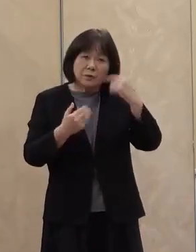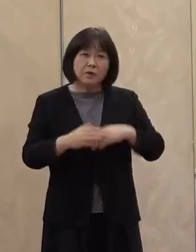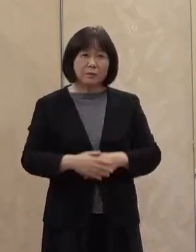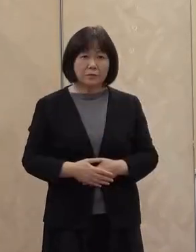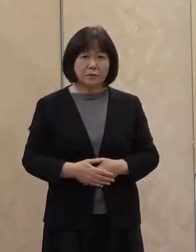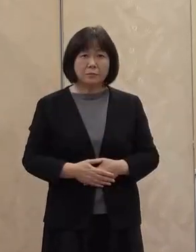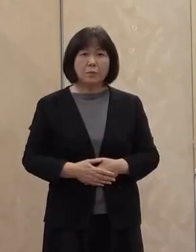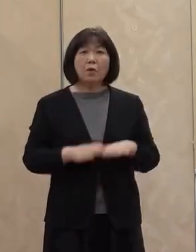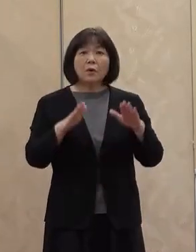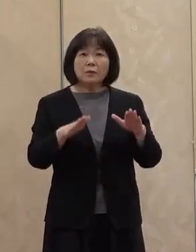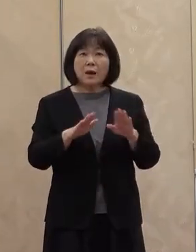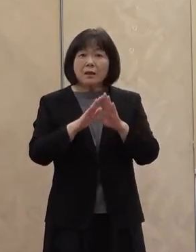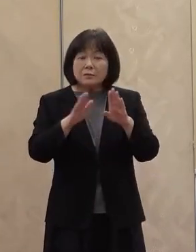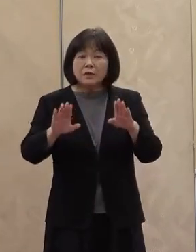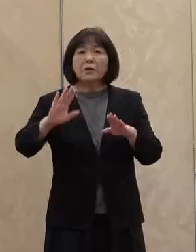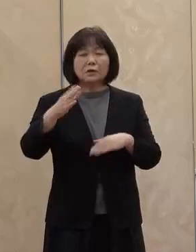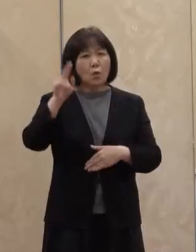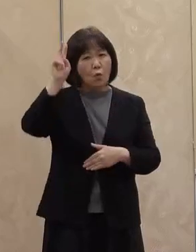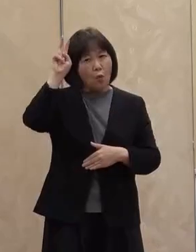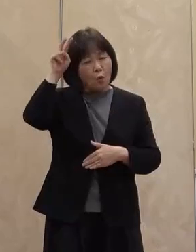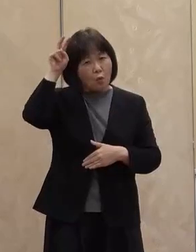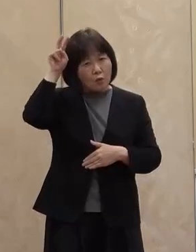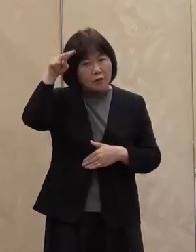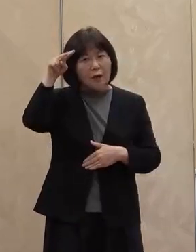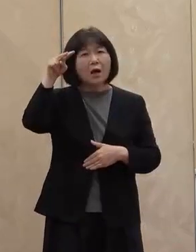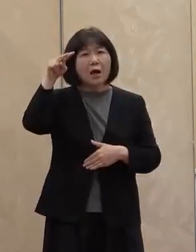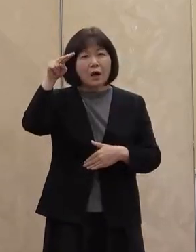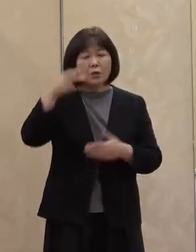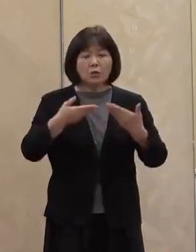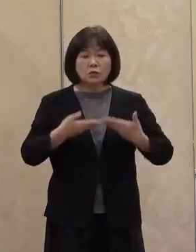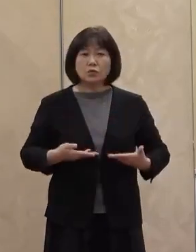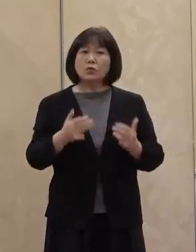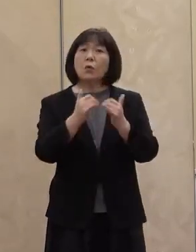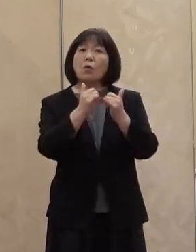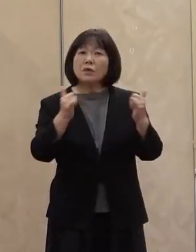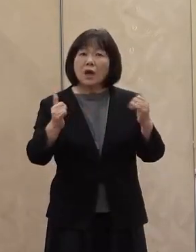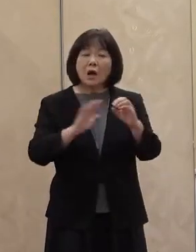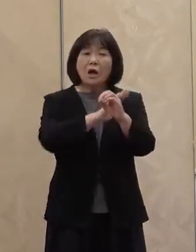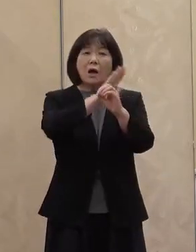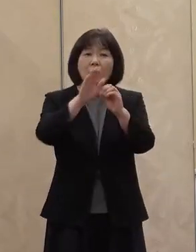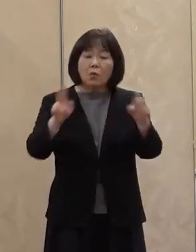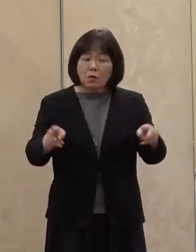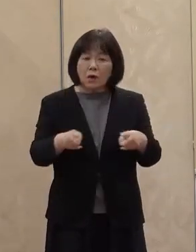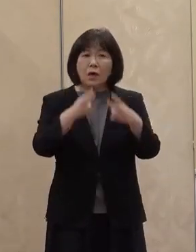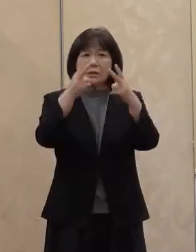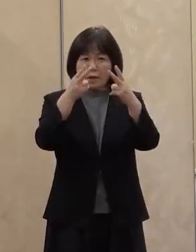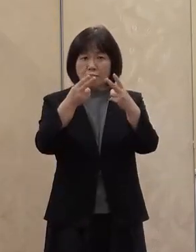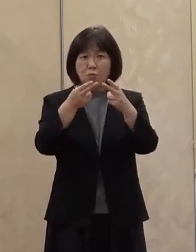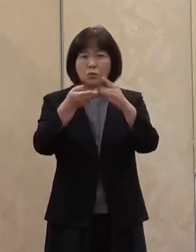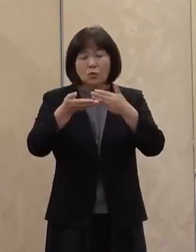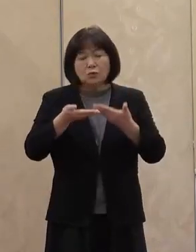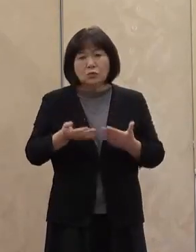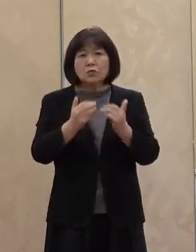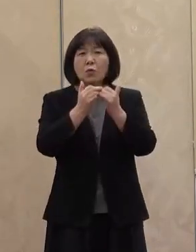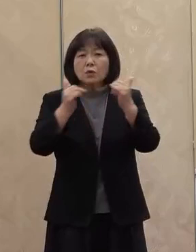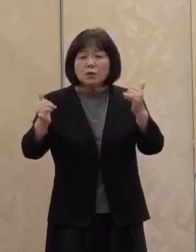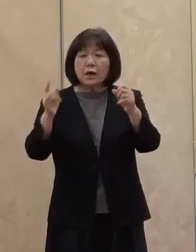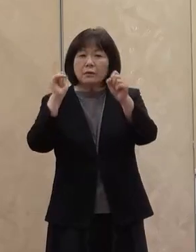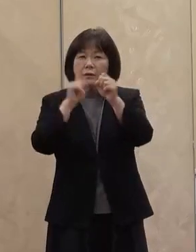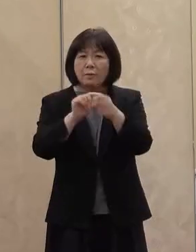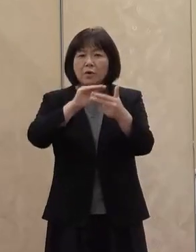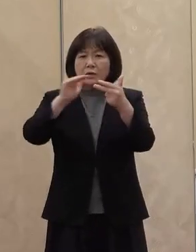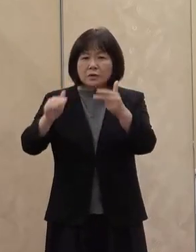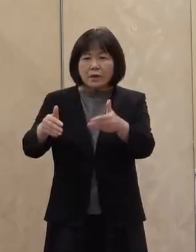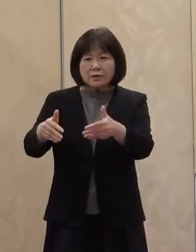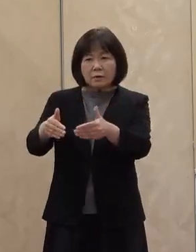手に入ってますが、大阪の重症者のコロナ専門重症の施設というのを作り